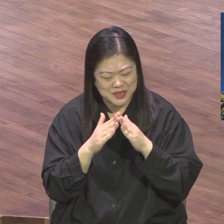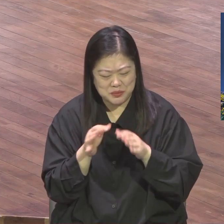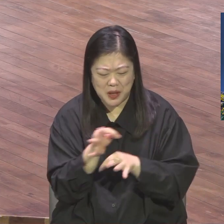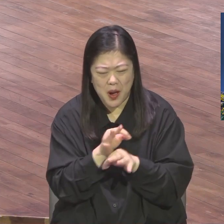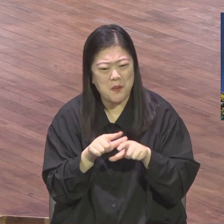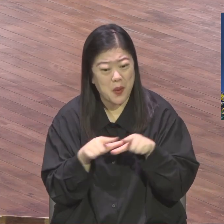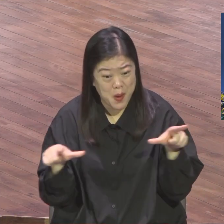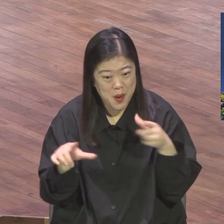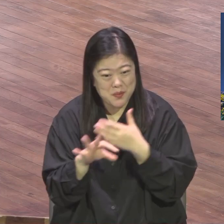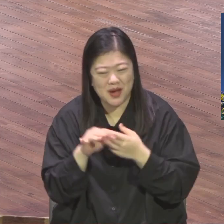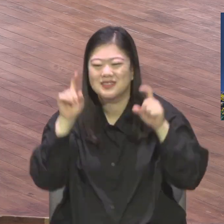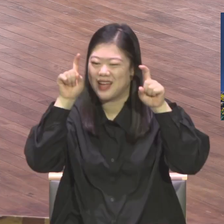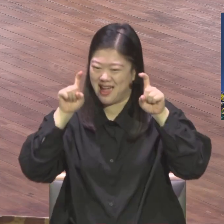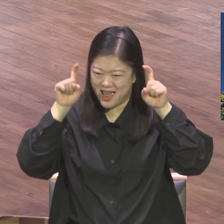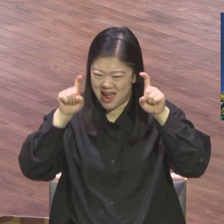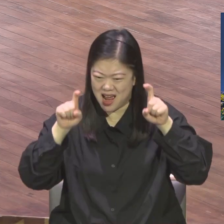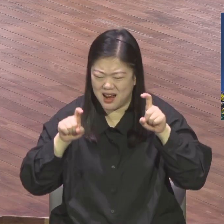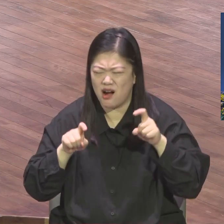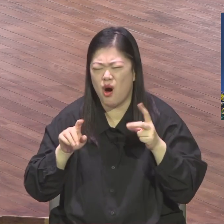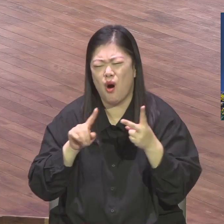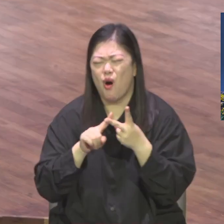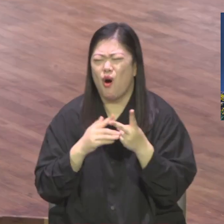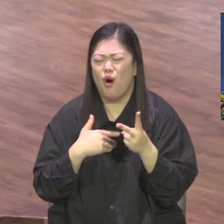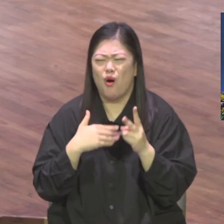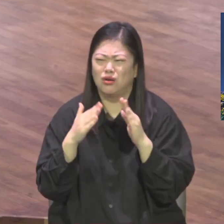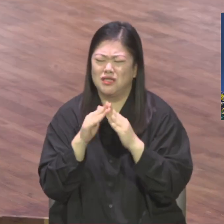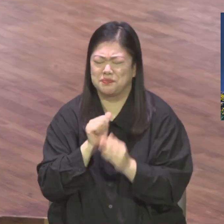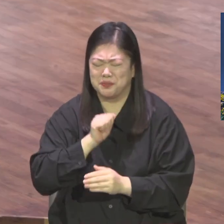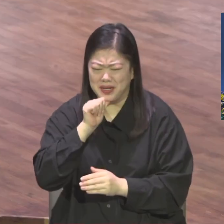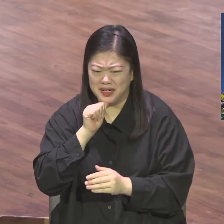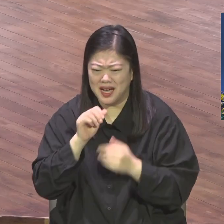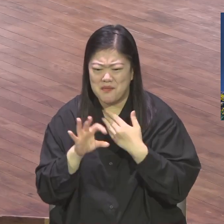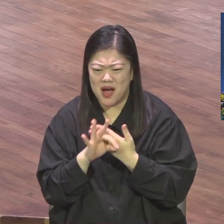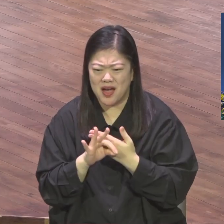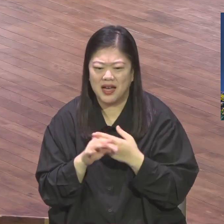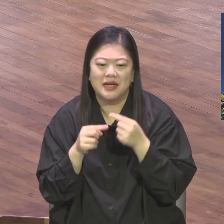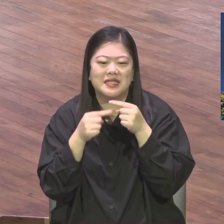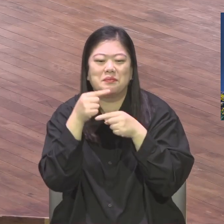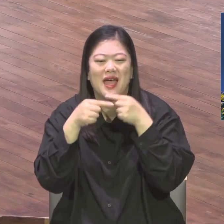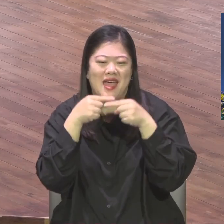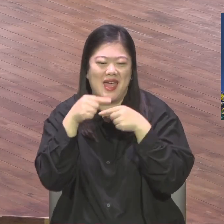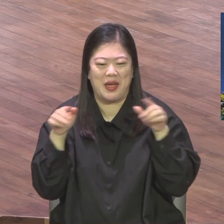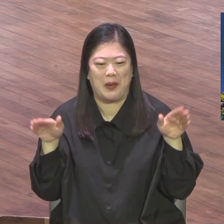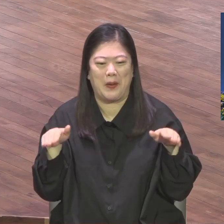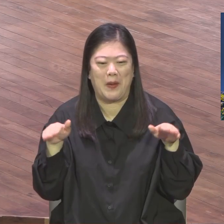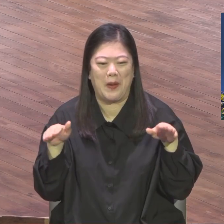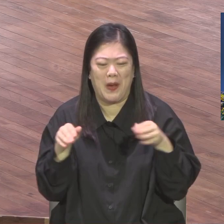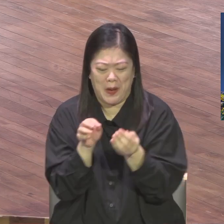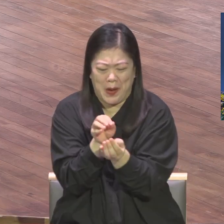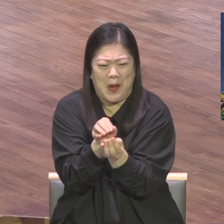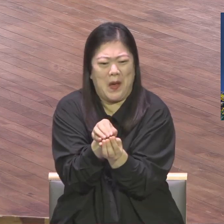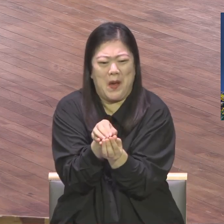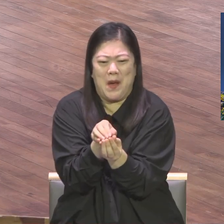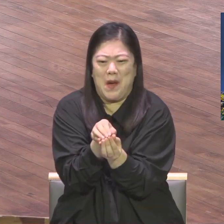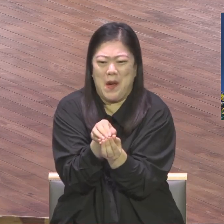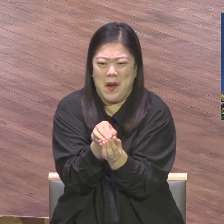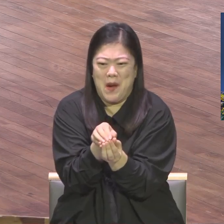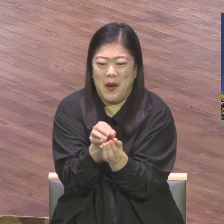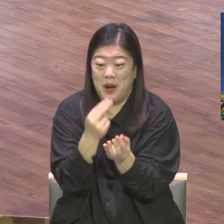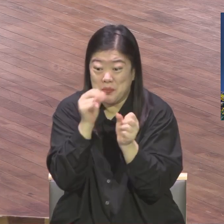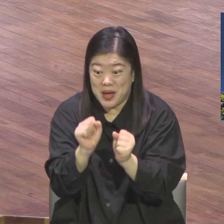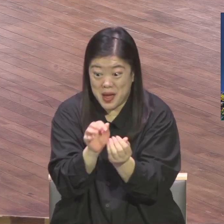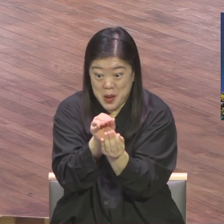양. 너무 가난해서 양 살 돈도 없는 사람은 참새, 뭐 생명 있는 거